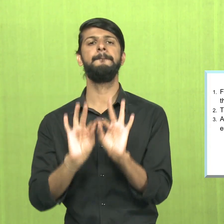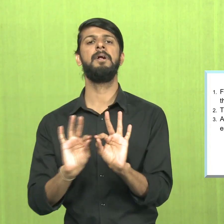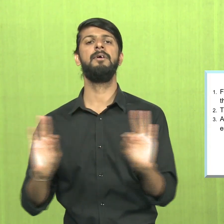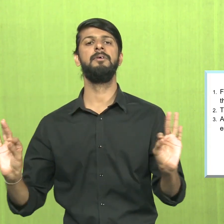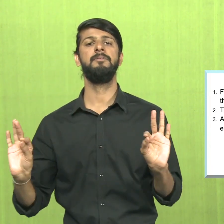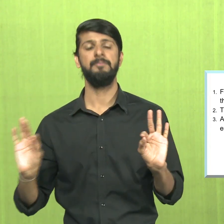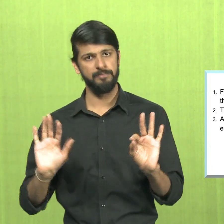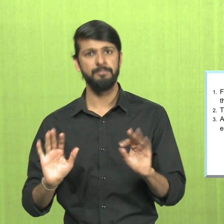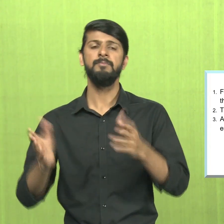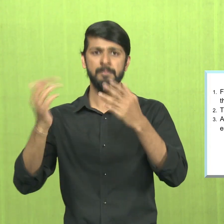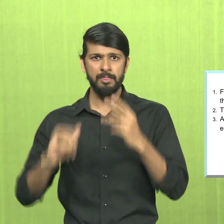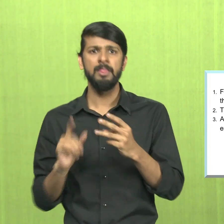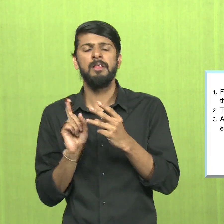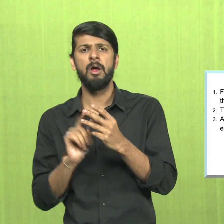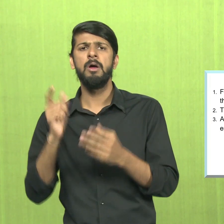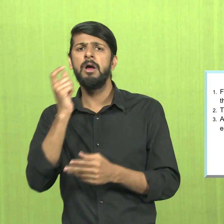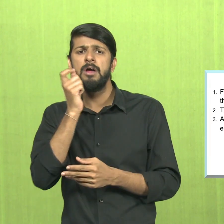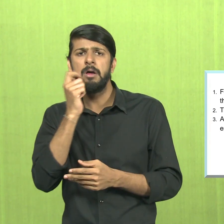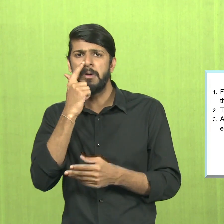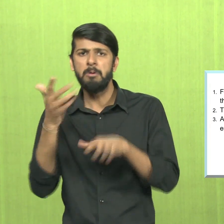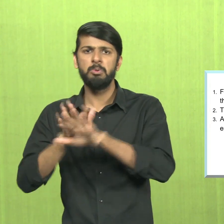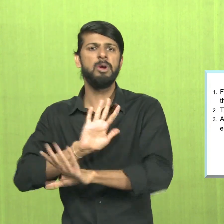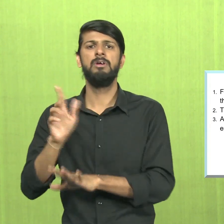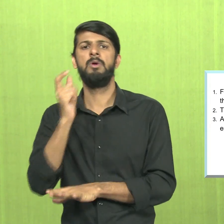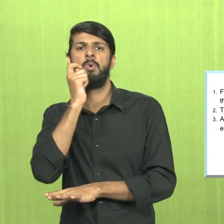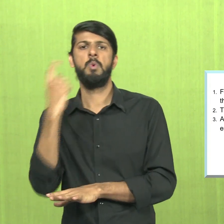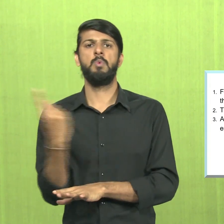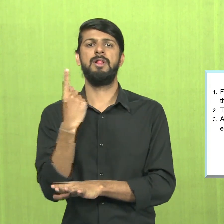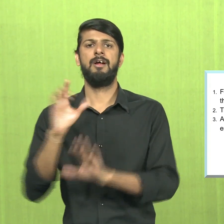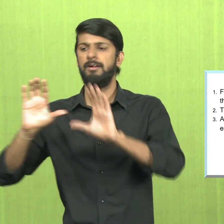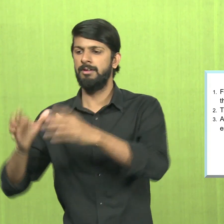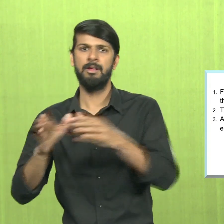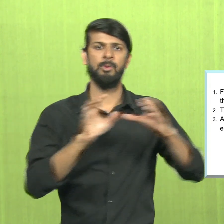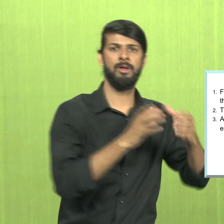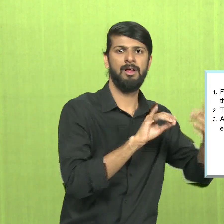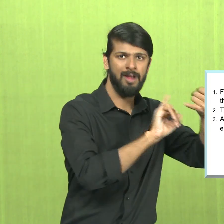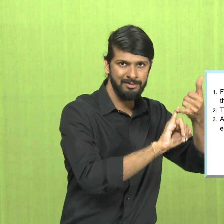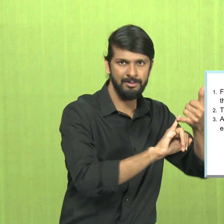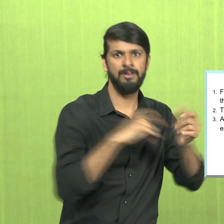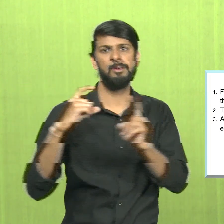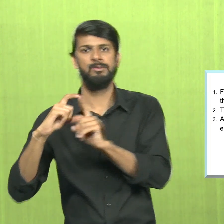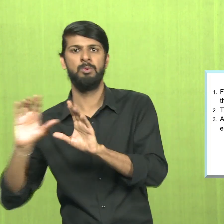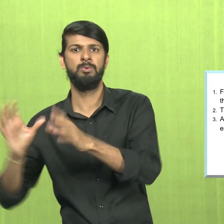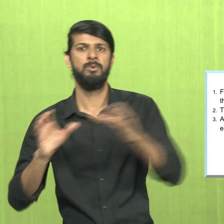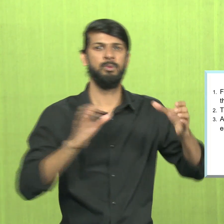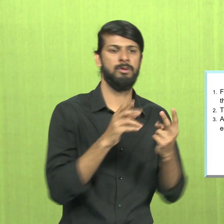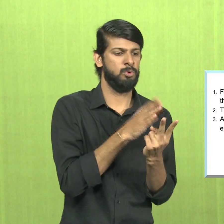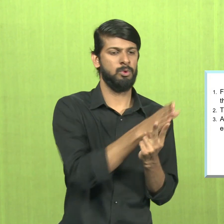इट्स नॉट हैव एनी पोस्ट्स इन थे बिलॉन्गिंग्स एंड ओनली मेक उस आफ लॉर्ड इन दिस सेट द